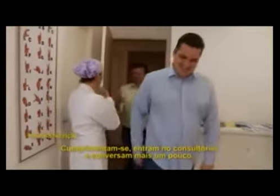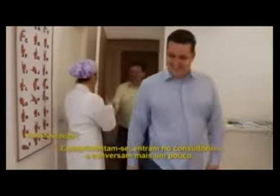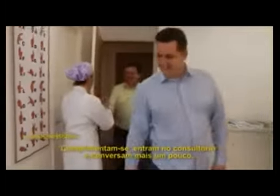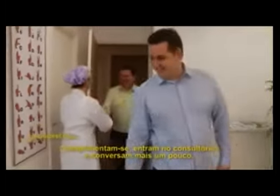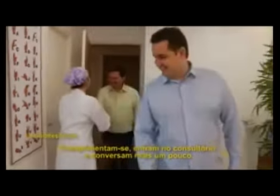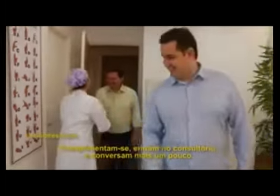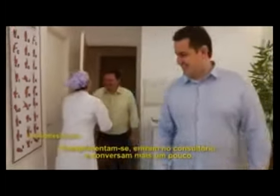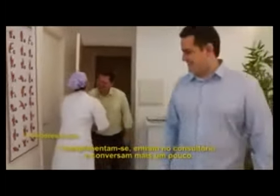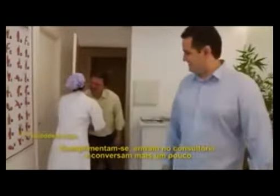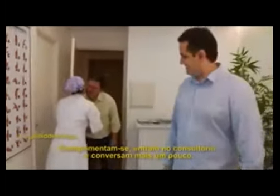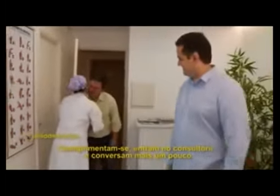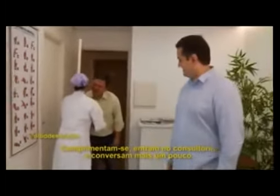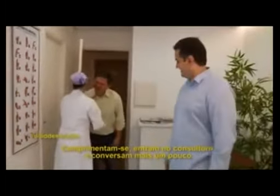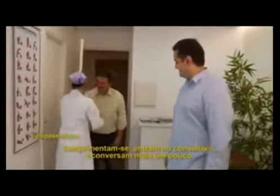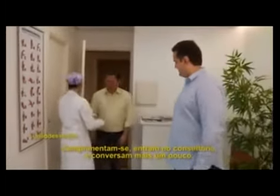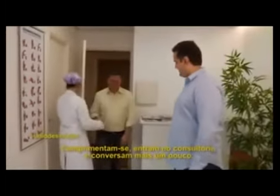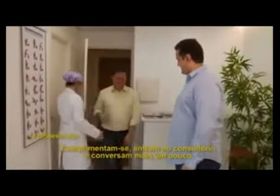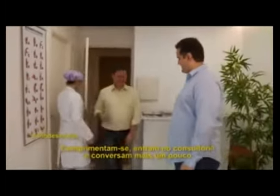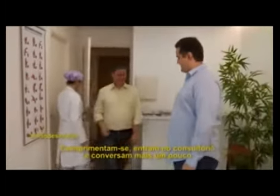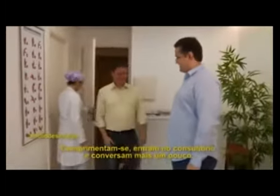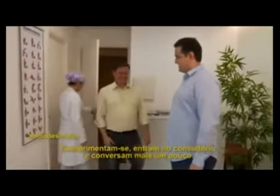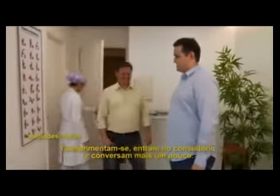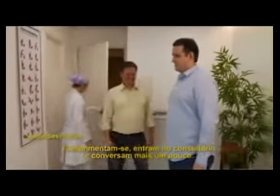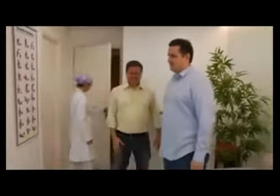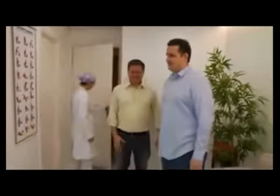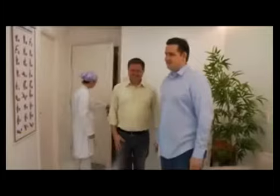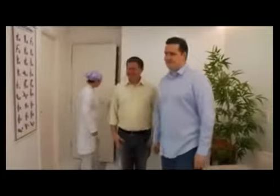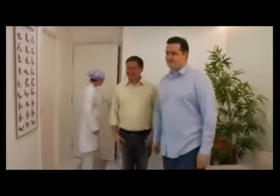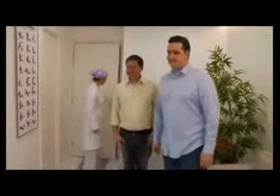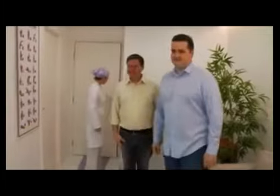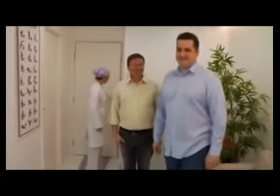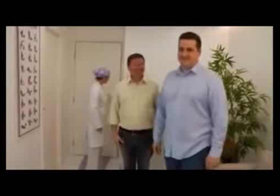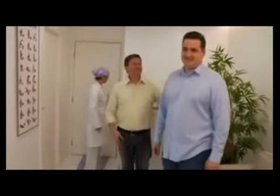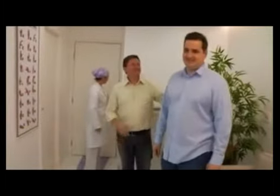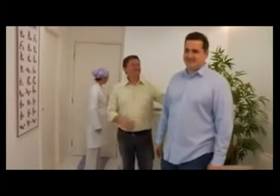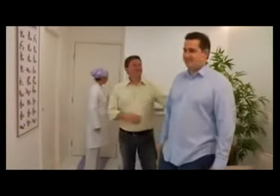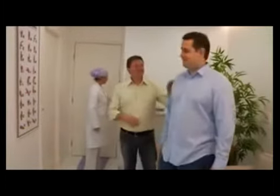Cumprimentam-se, entram no consultório e conversam mais um pouco.